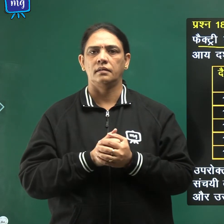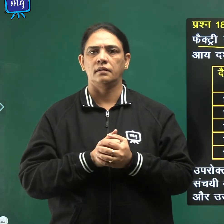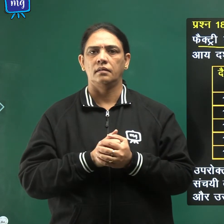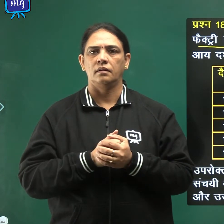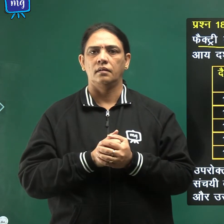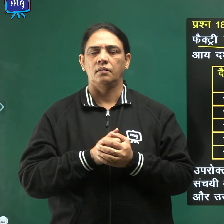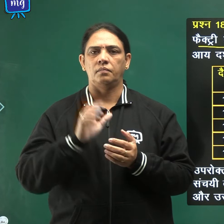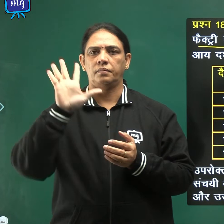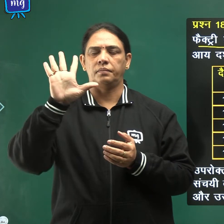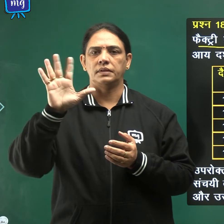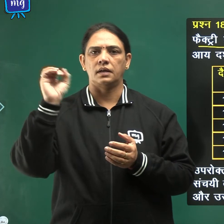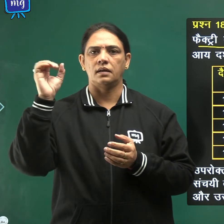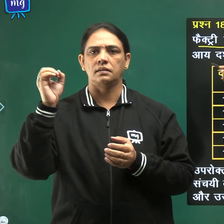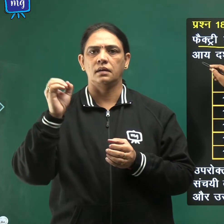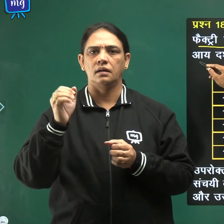50 श्रमिकों की